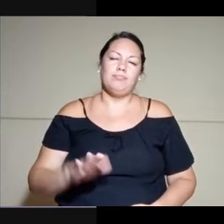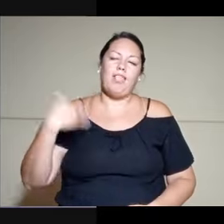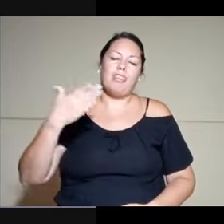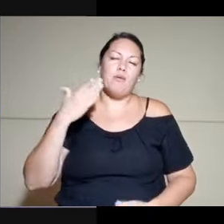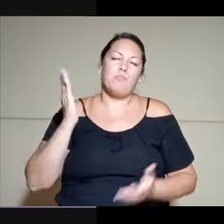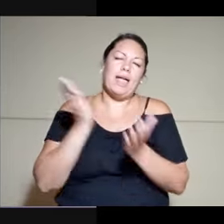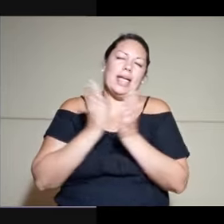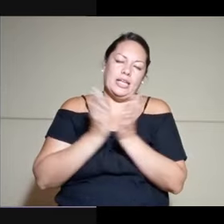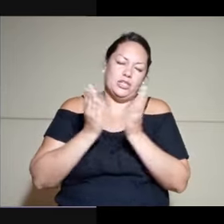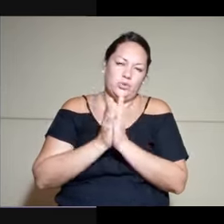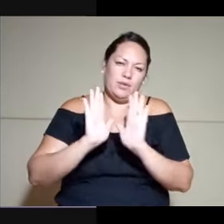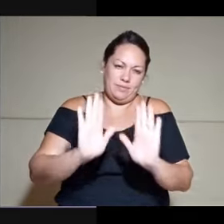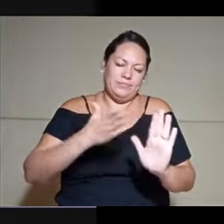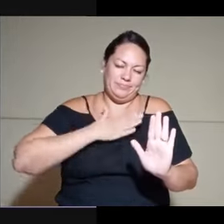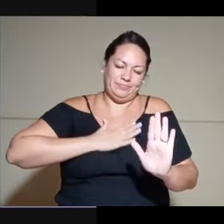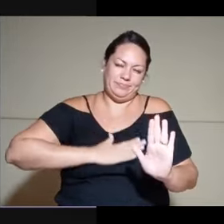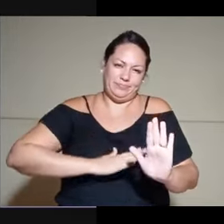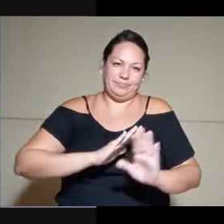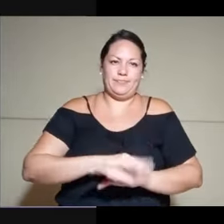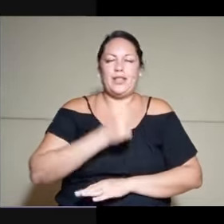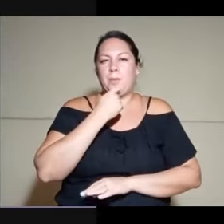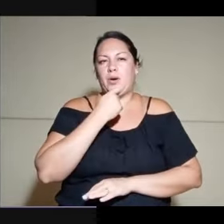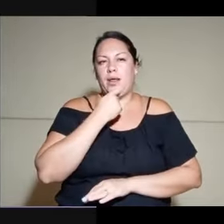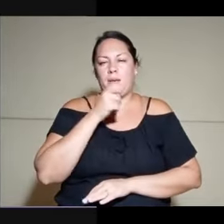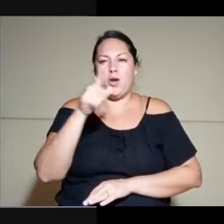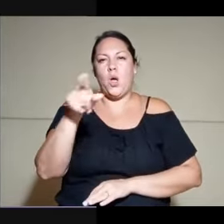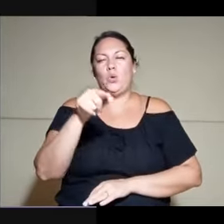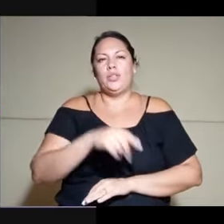cuando veamos autónomo, que es el agrandamiento de la pupila.